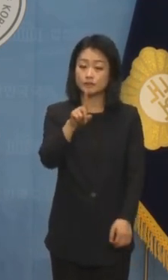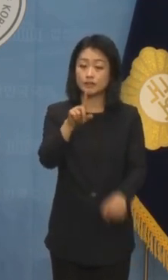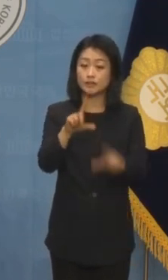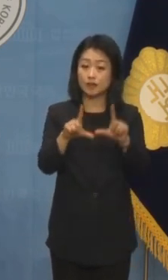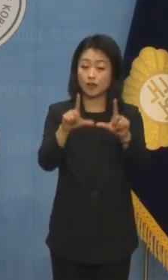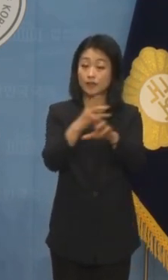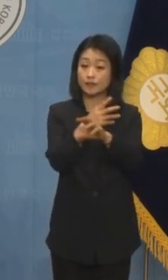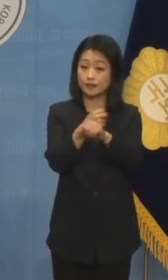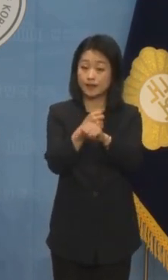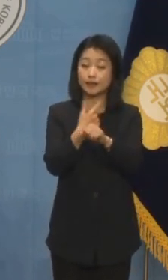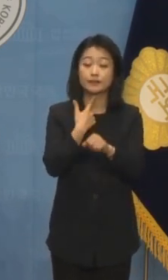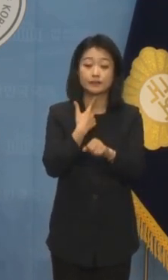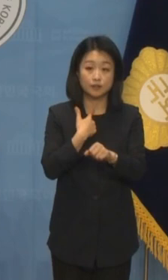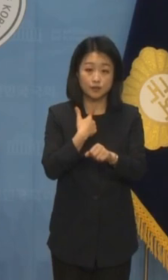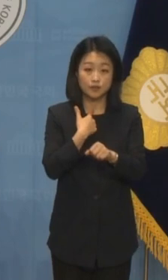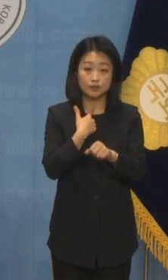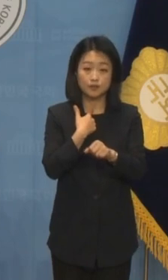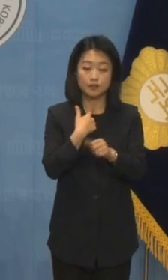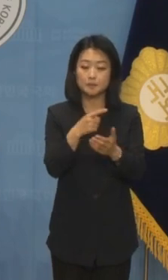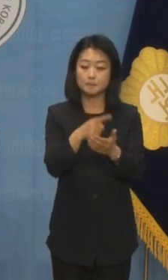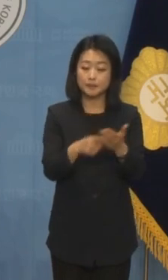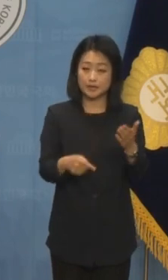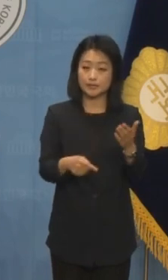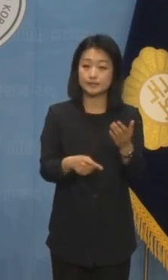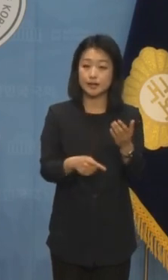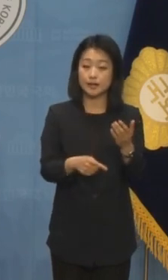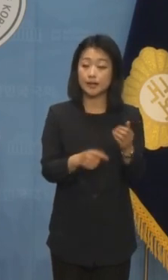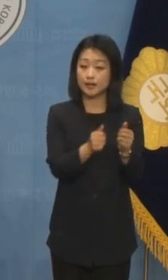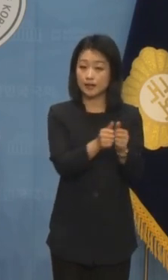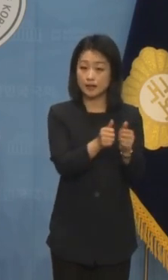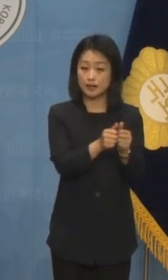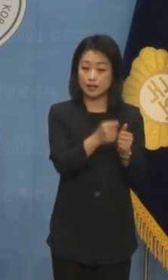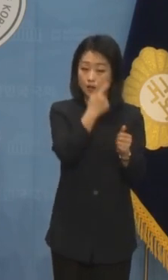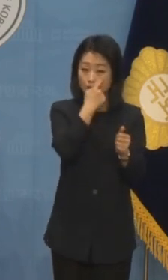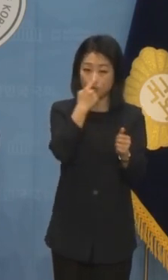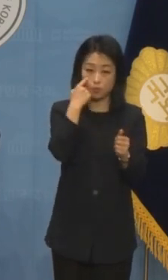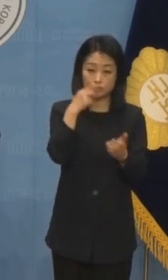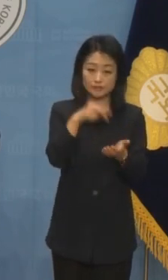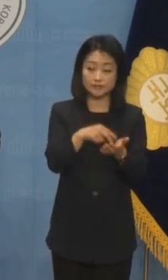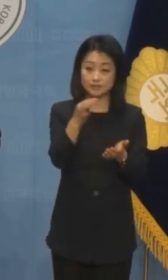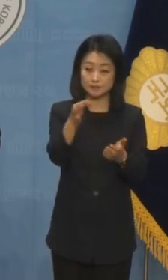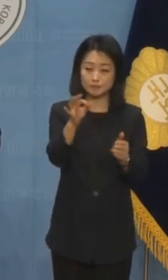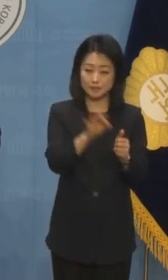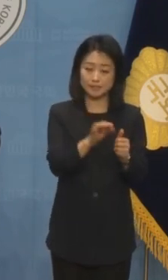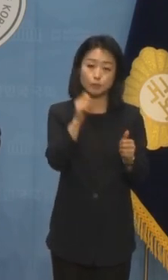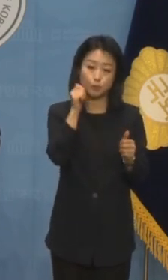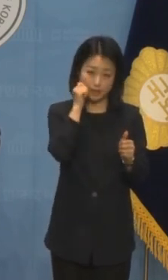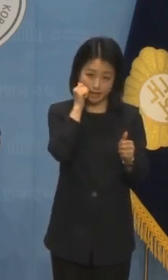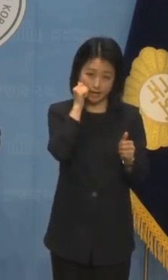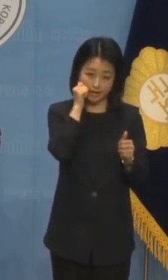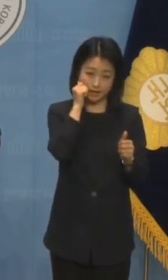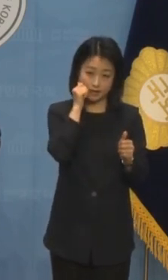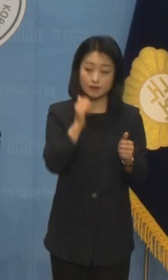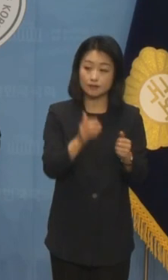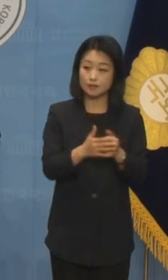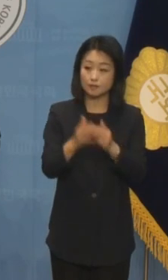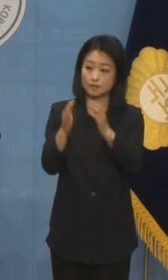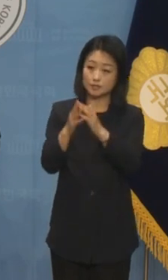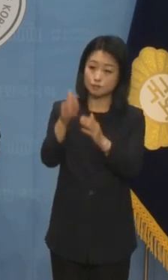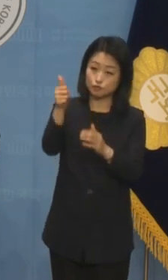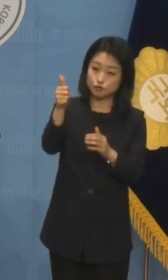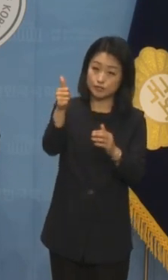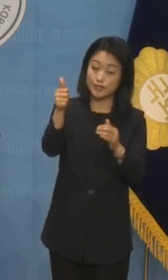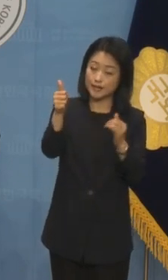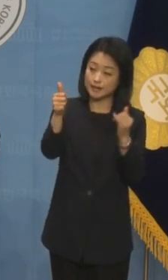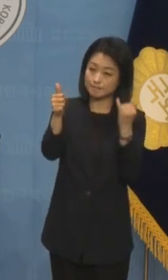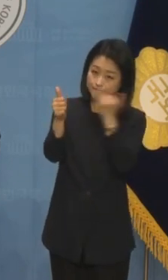2021년도 계약을 한 어떠한 피해자는 지금 보증금을 돌려받지 못한다고 해서 임대인에게 연락을 했고 내용